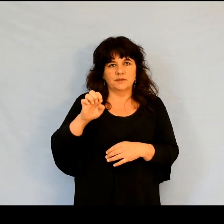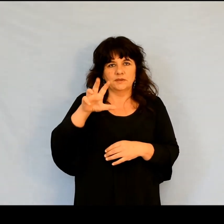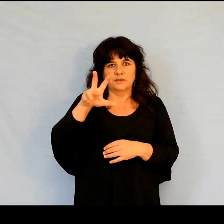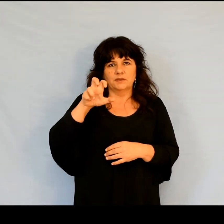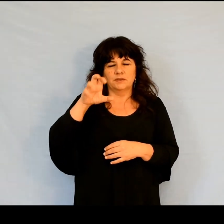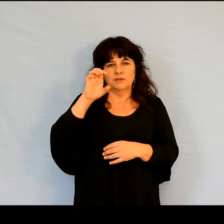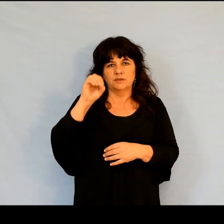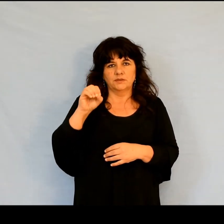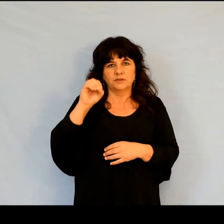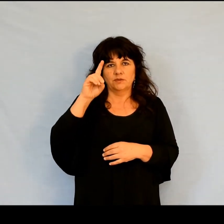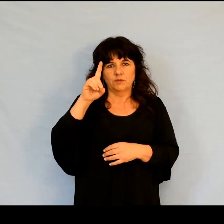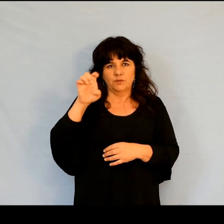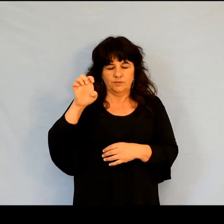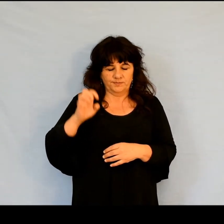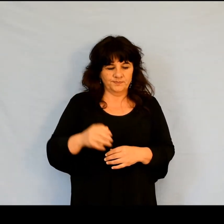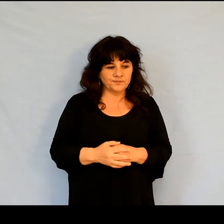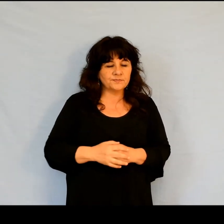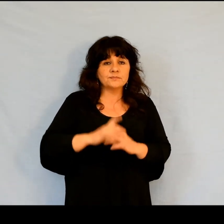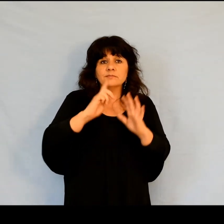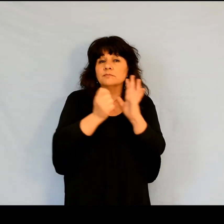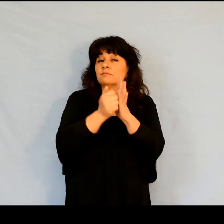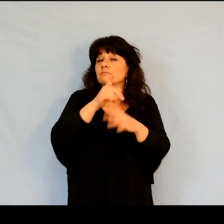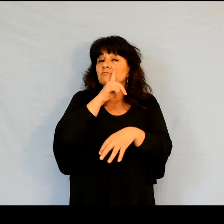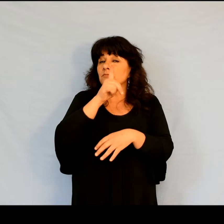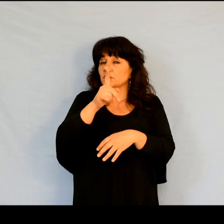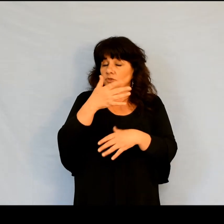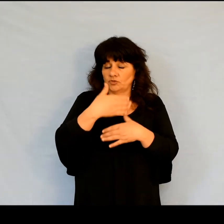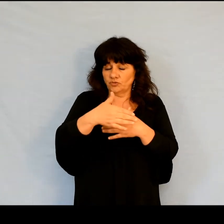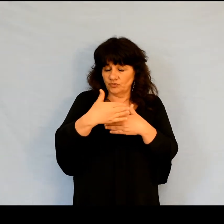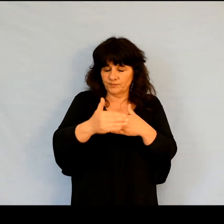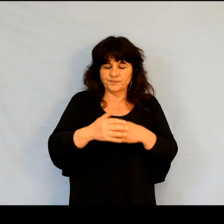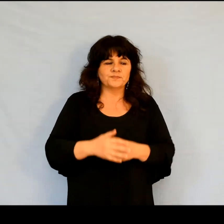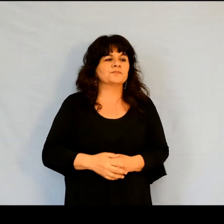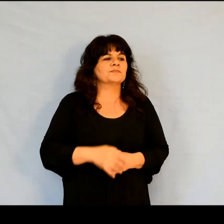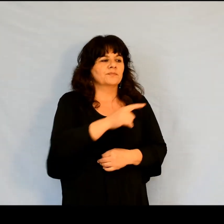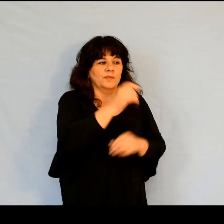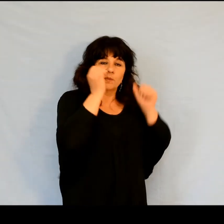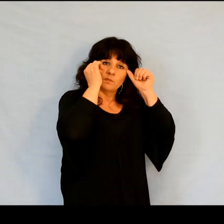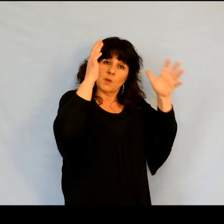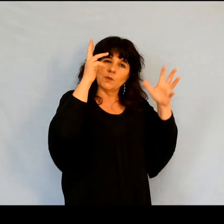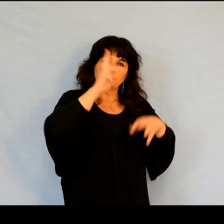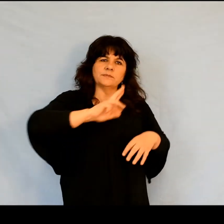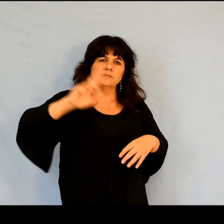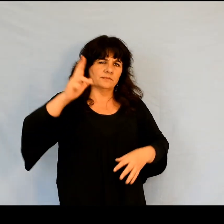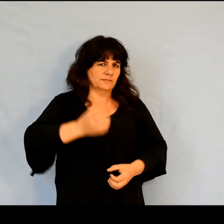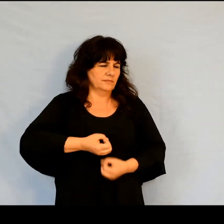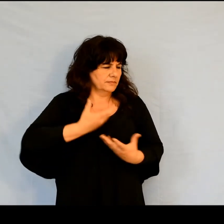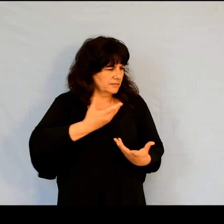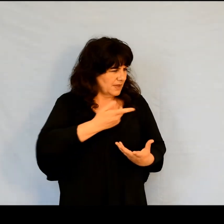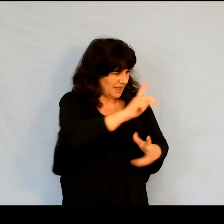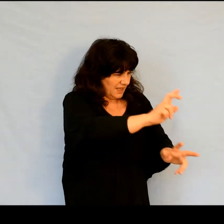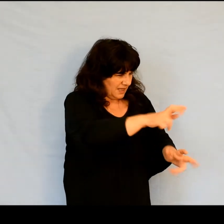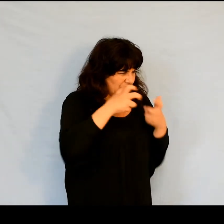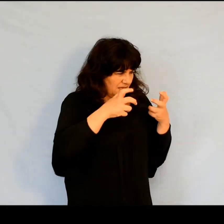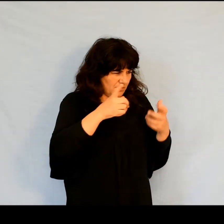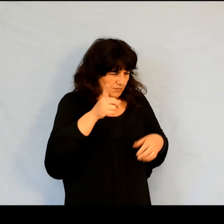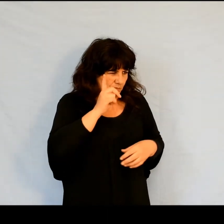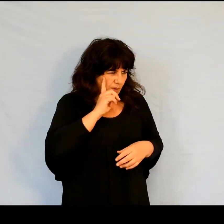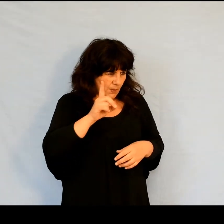En ces jours-là, le Seigneur dit à Moïse, « Pourquoi crier vers moi? Ordonne aux fils d'Israël de se mettre